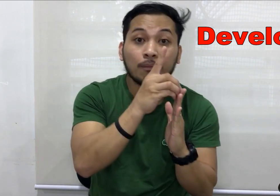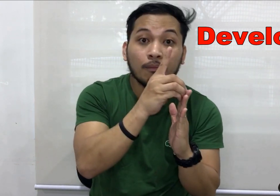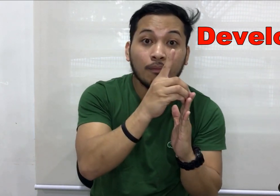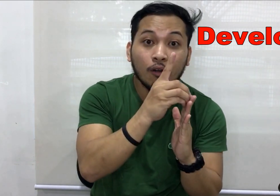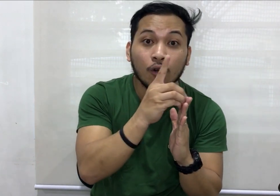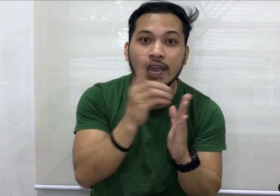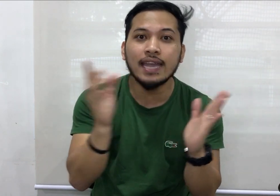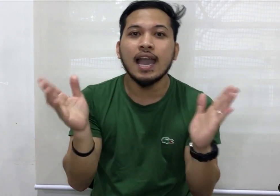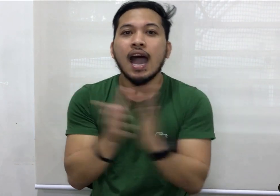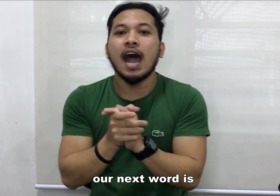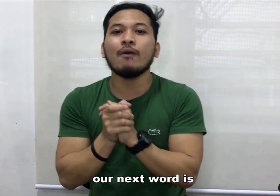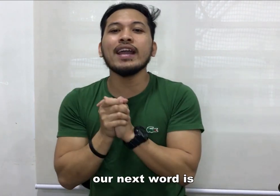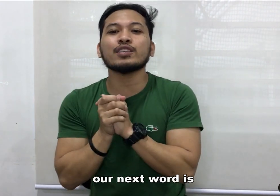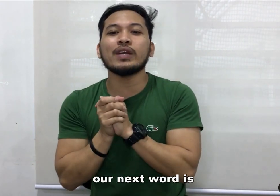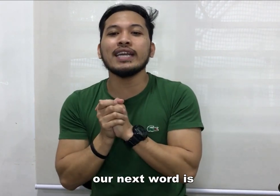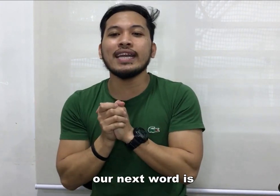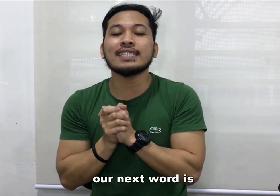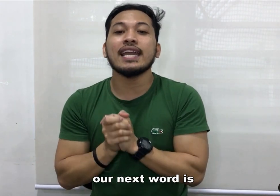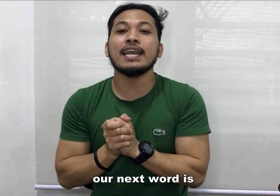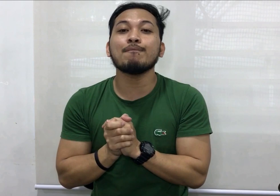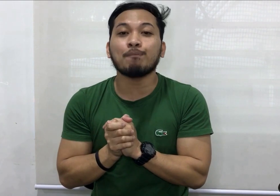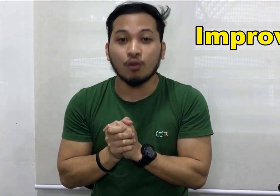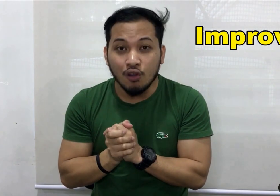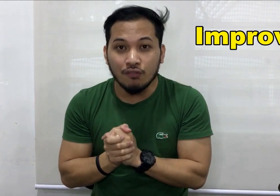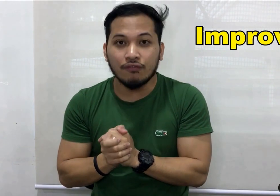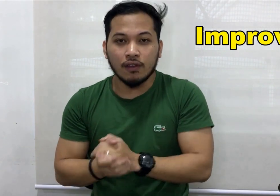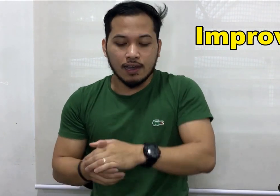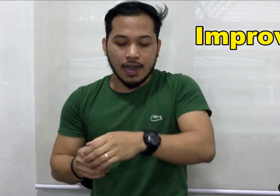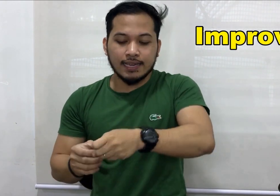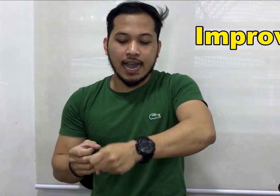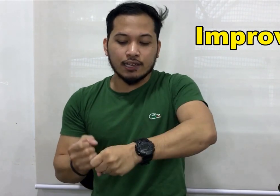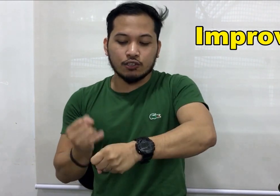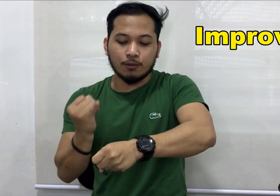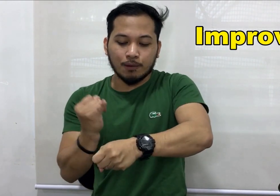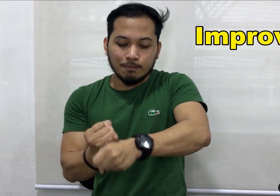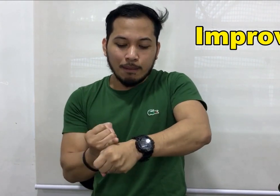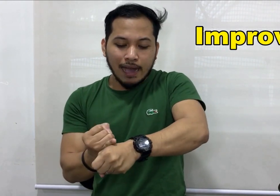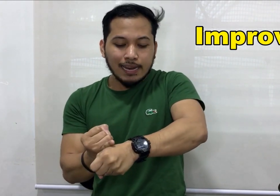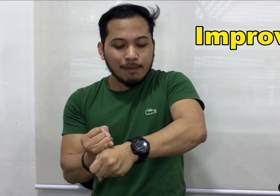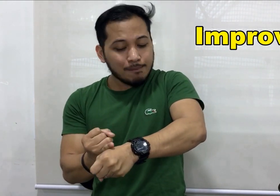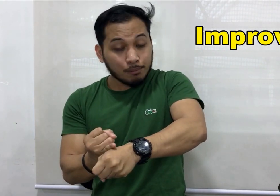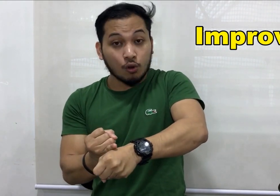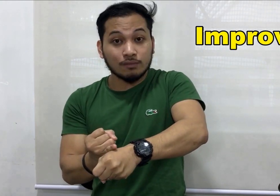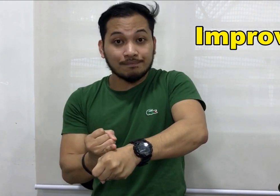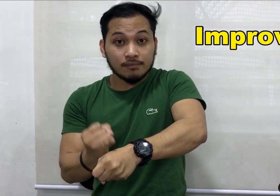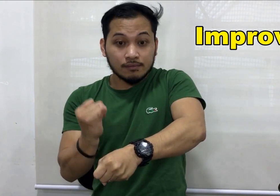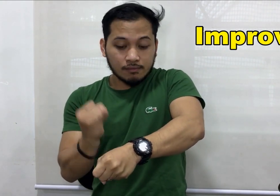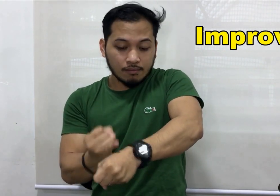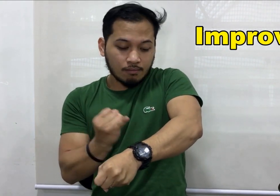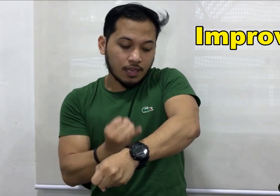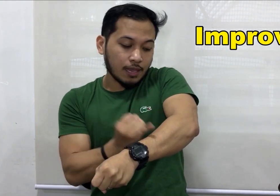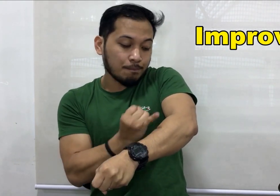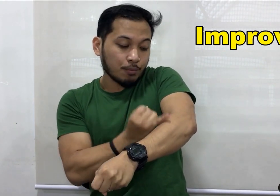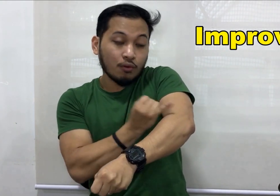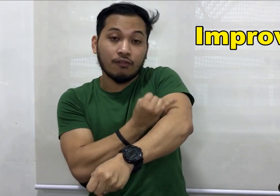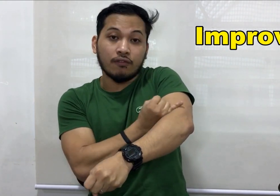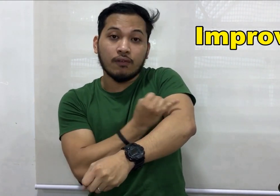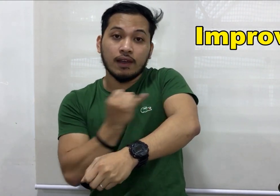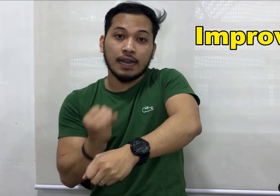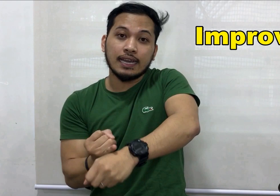Develop. Okay, our next word is improve. Ayan, so from baba naman po, improve.